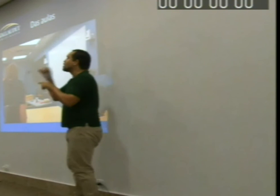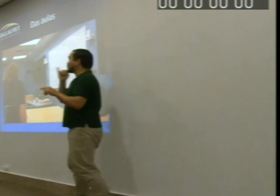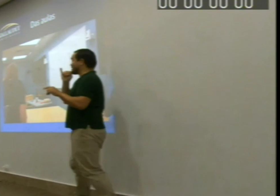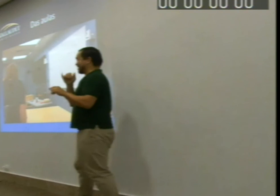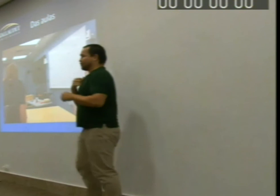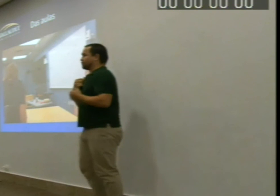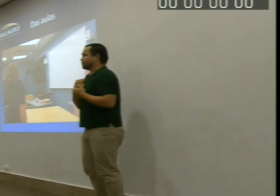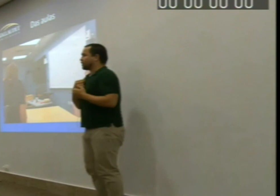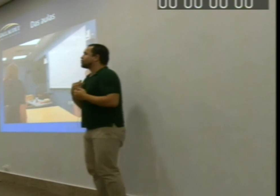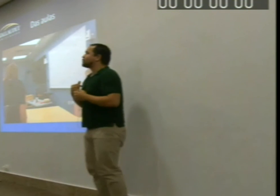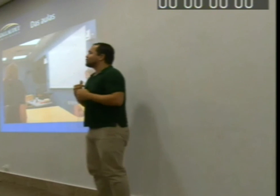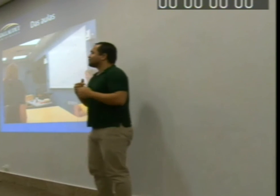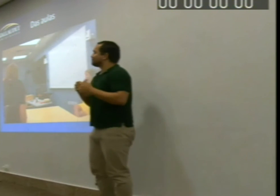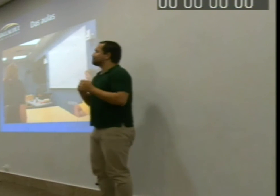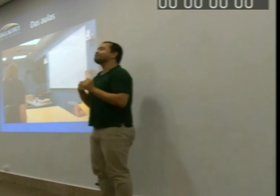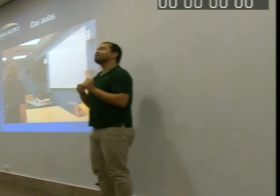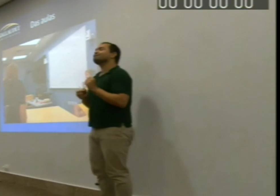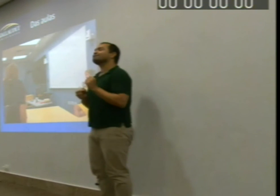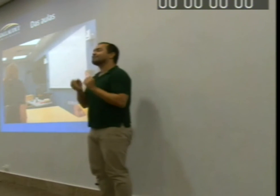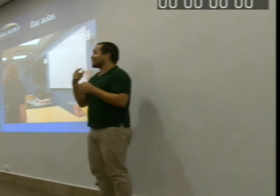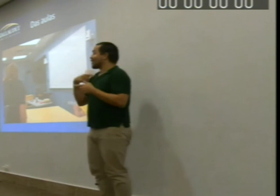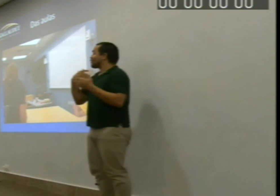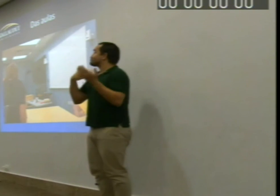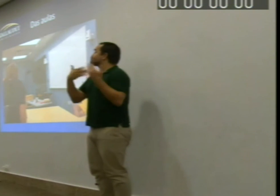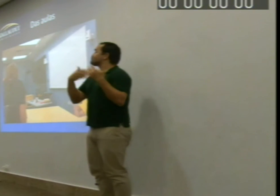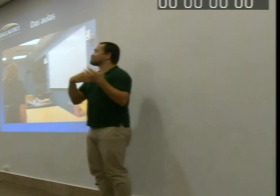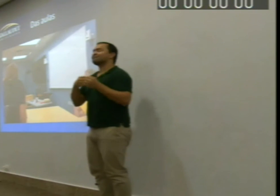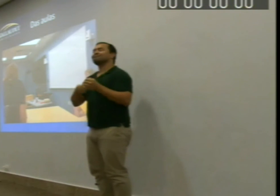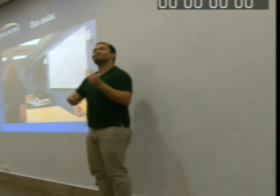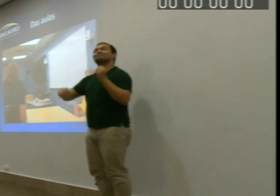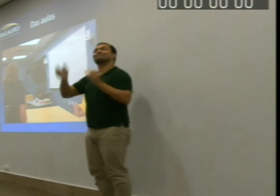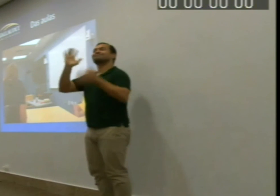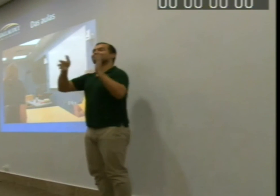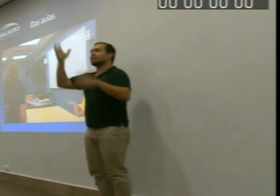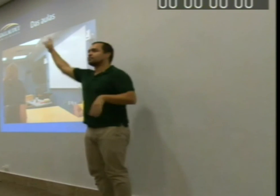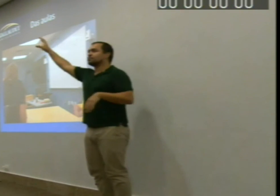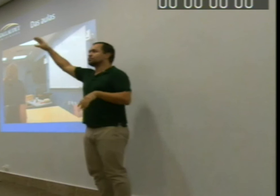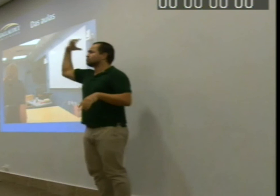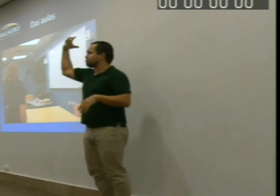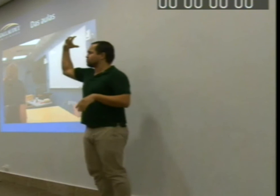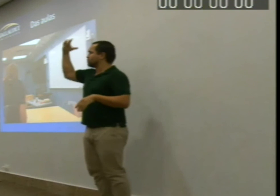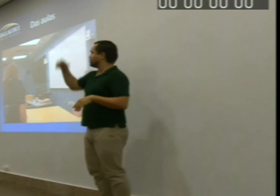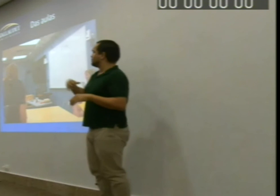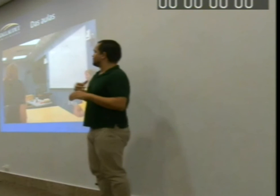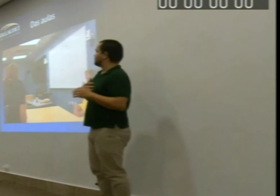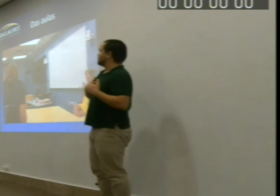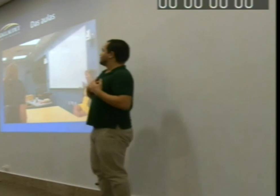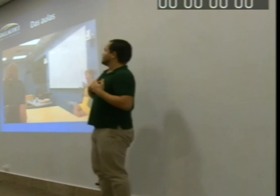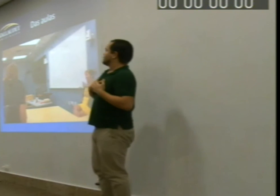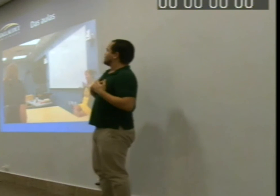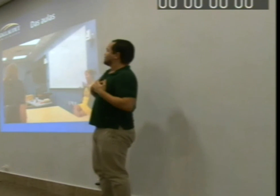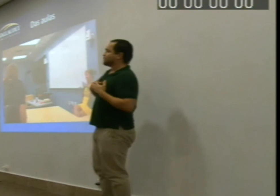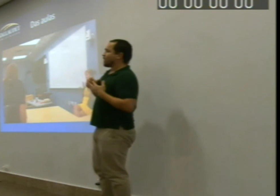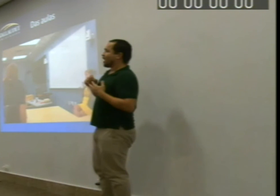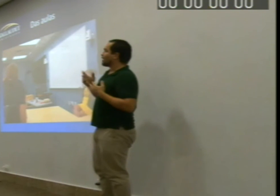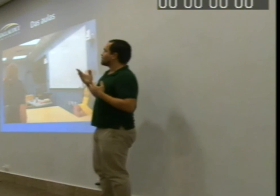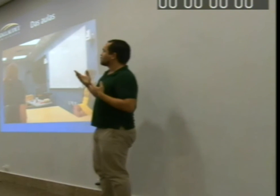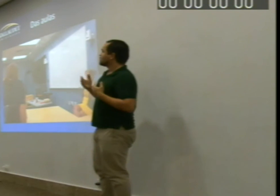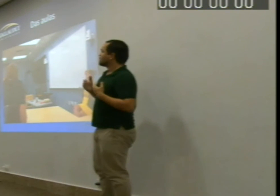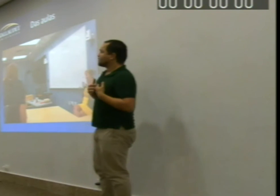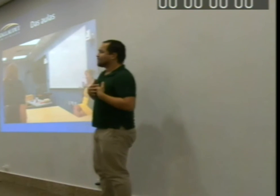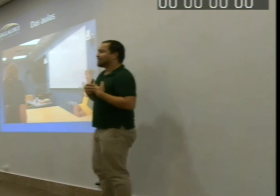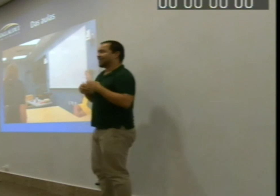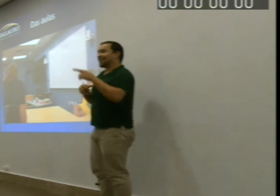o quê Ela tinha um sensor tinha um sensor então cada vez vez que movimentava a câmera ela